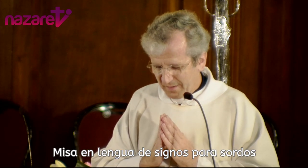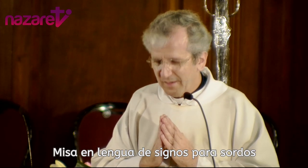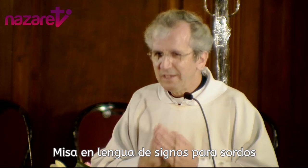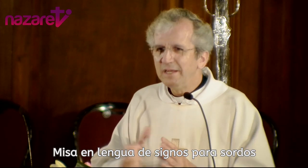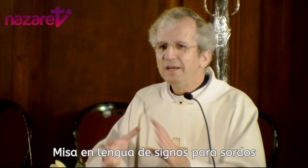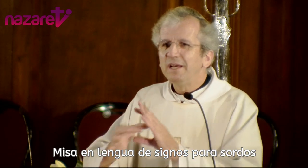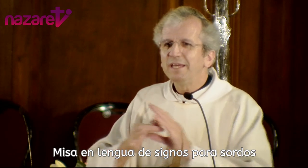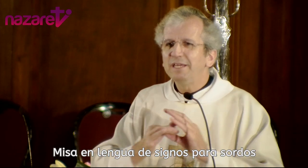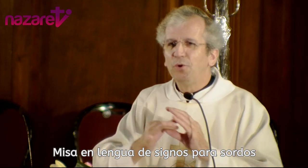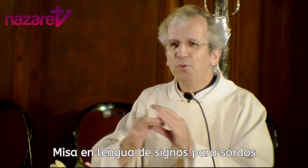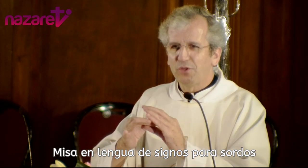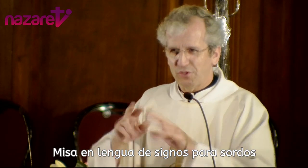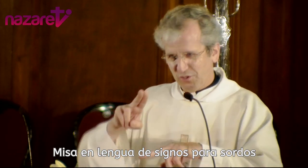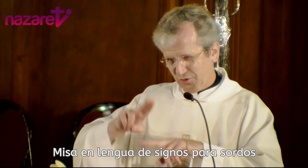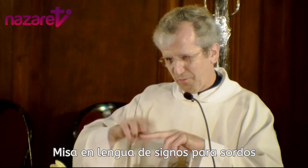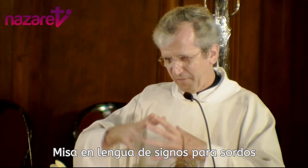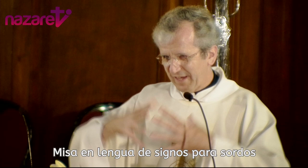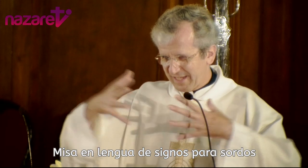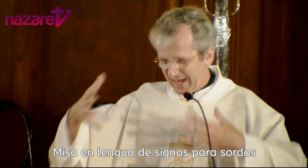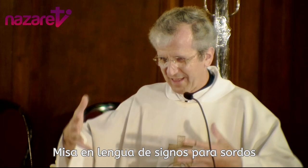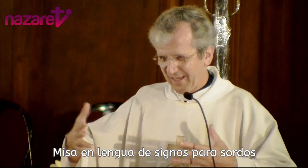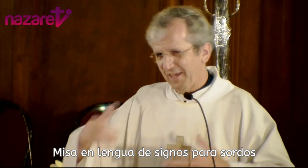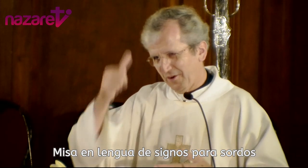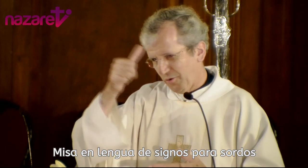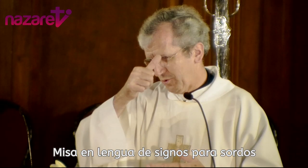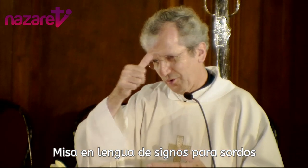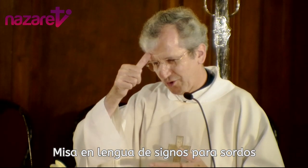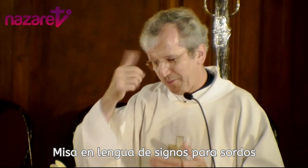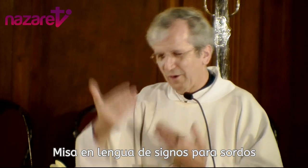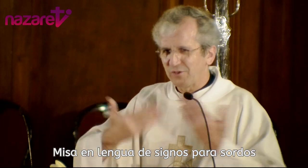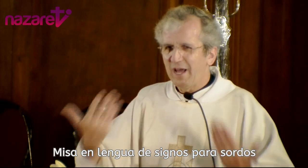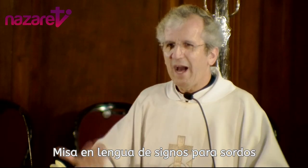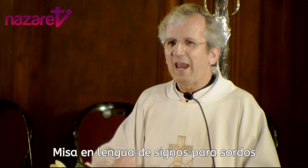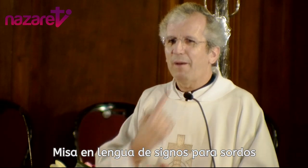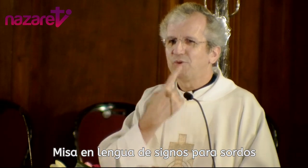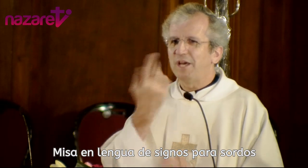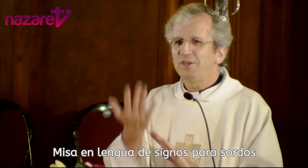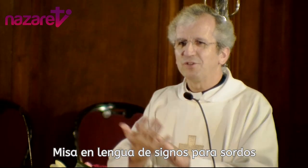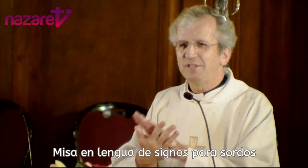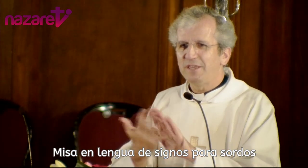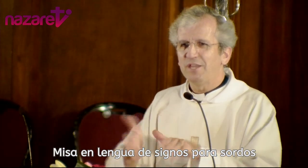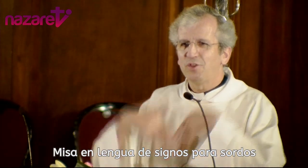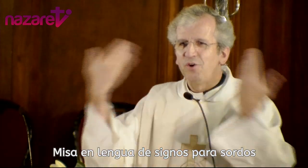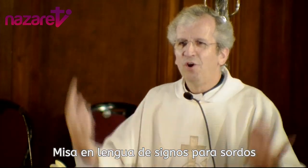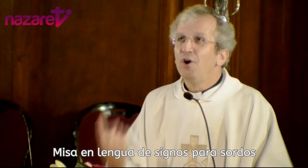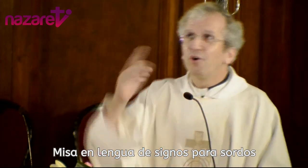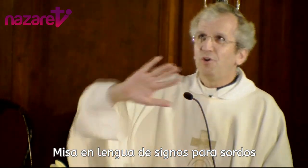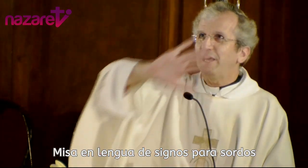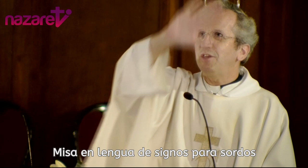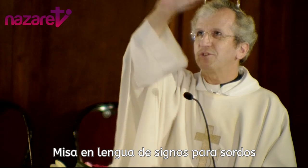piedad. Y juntos, como fiesta grande, como todos los domingos, alabamos a Dios diciendo: Gloria a Dios en